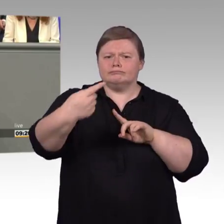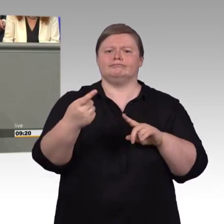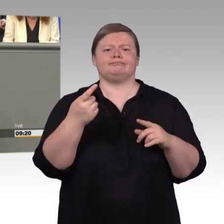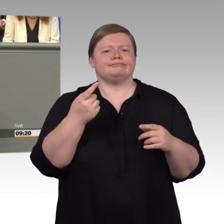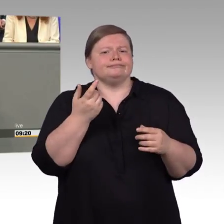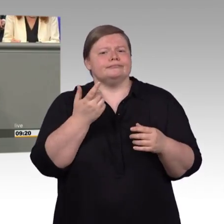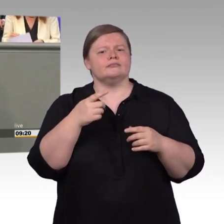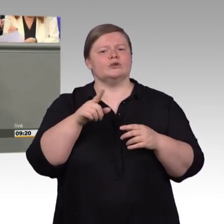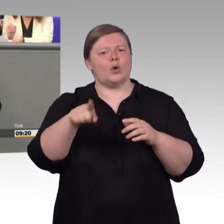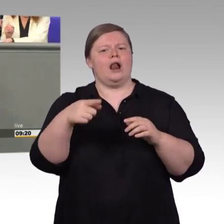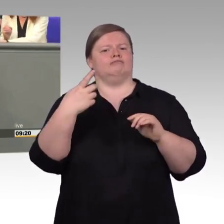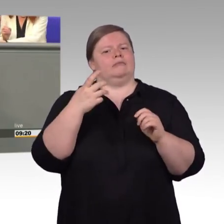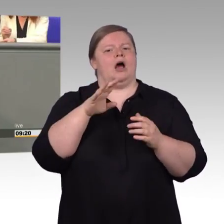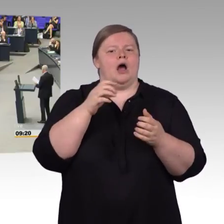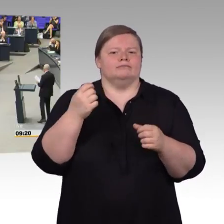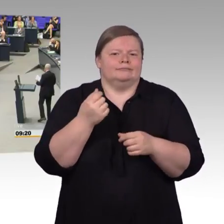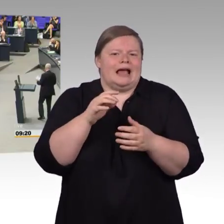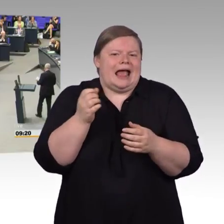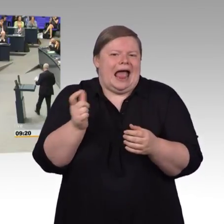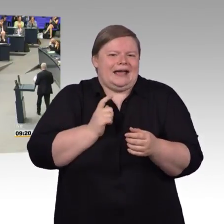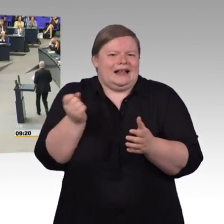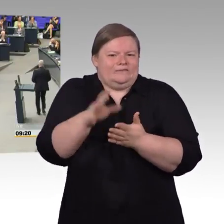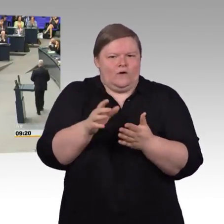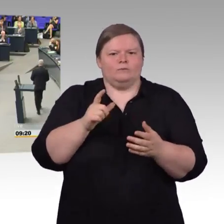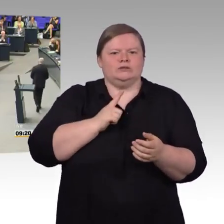Mängel abstellt. Danke sehr.